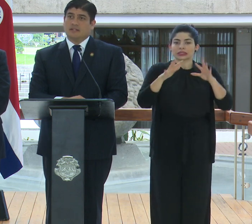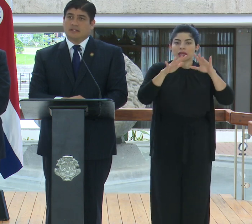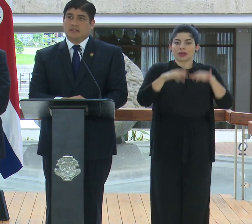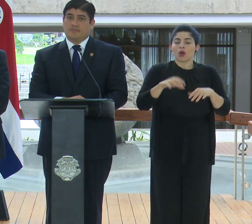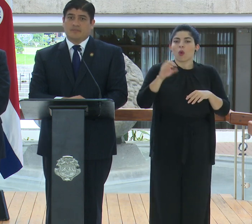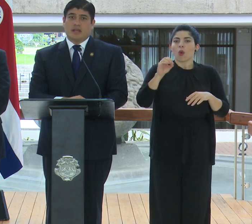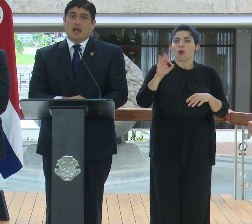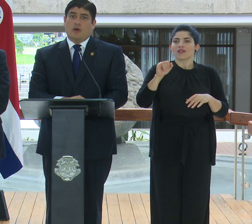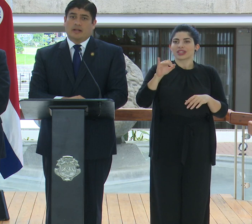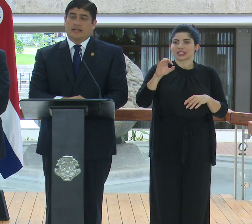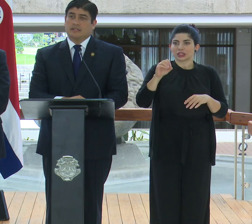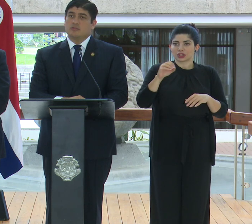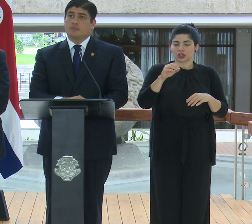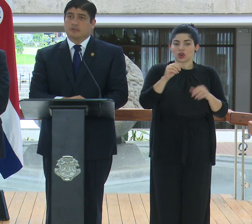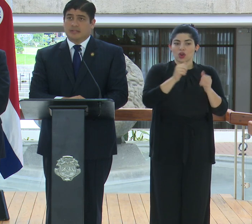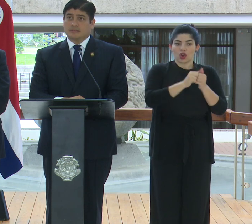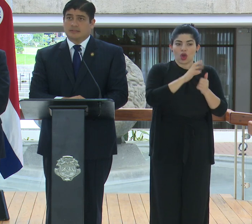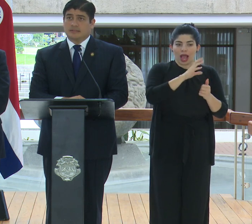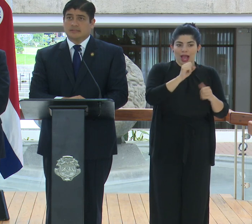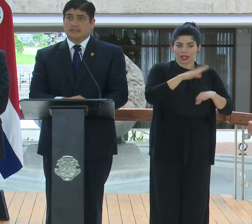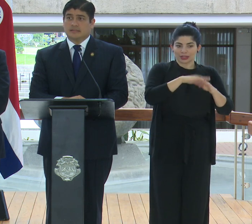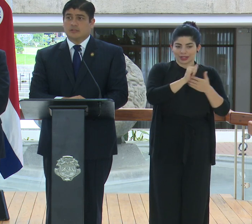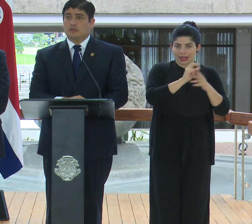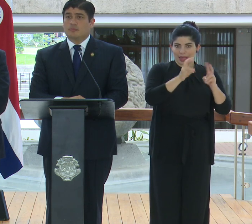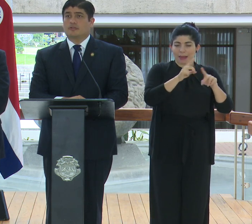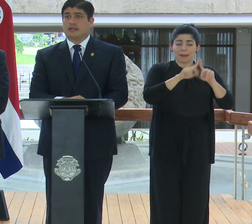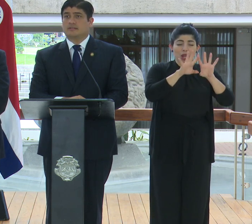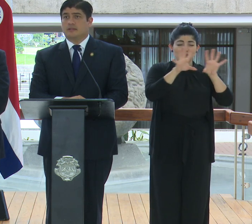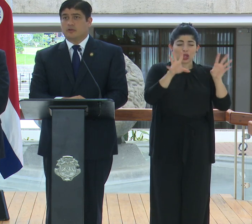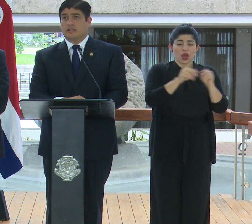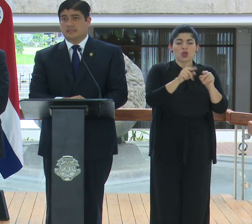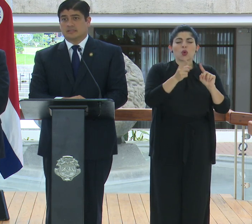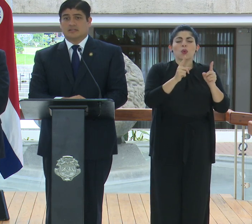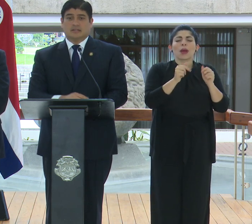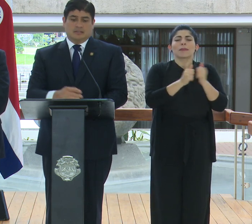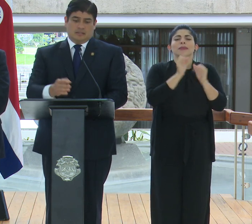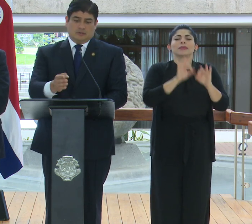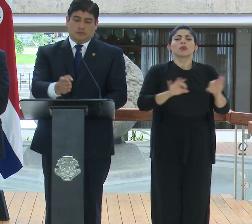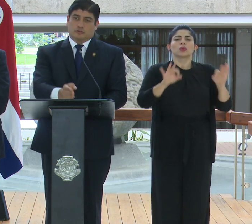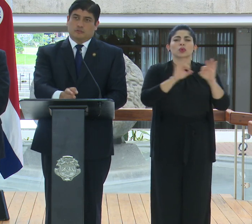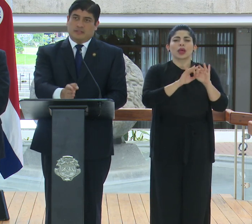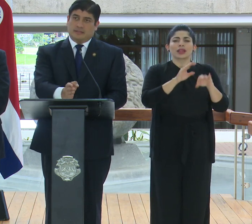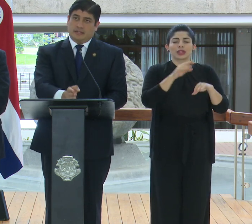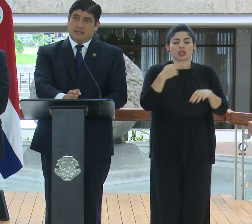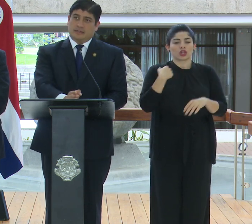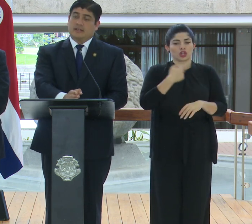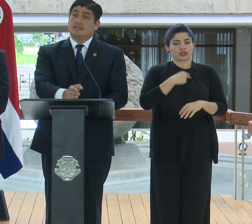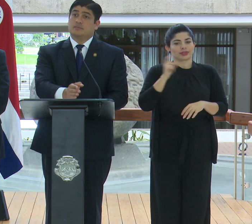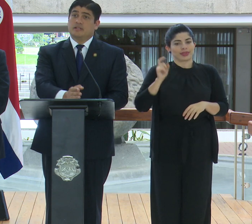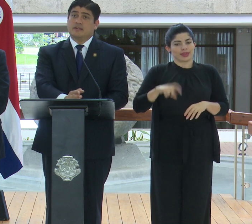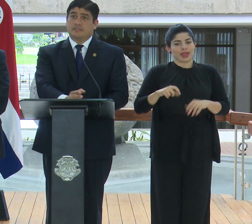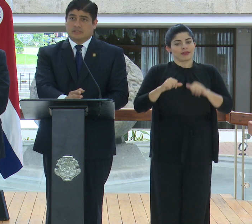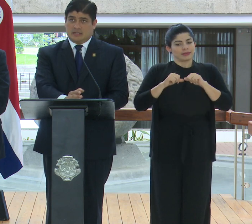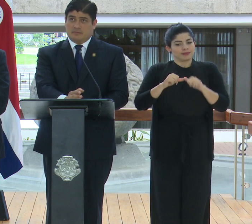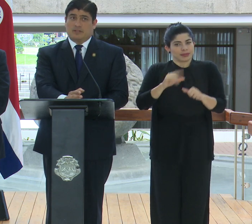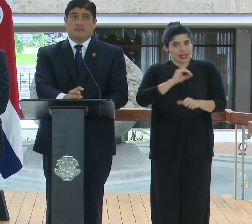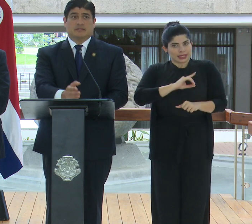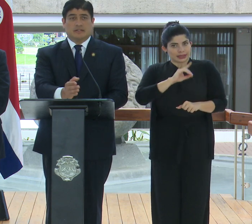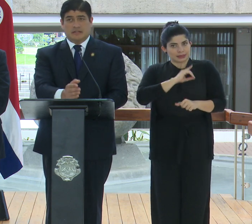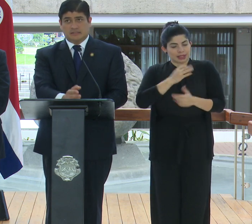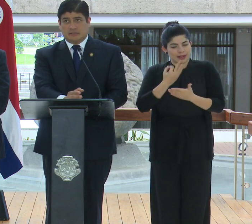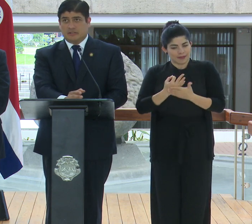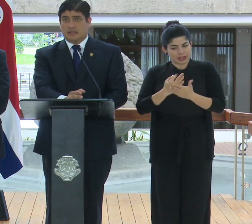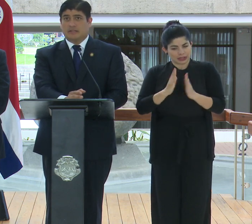en esa materia. Ahora, ¿qué es lo importante en ese sentido? Lo importante hoy es nosotros mantener la disciplina fiscal